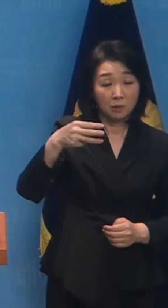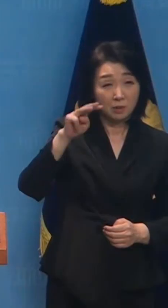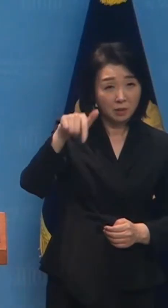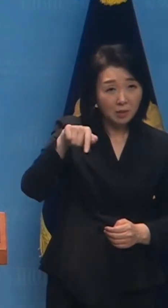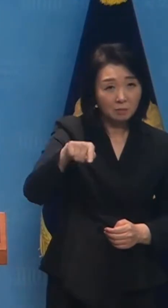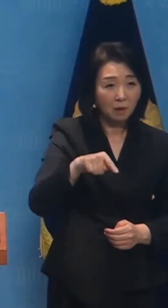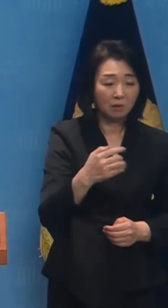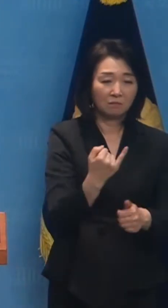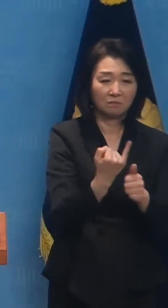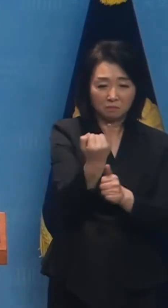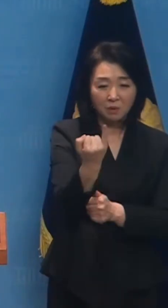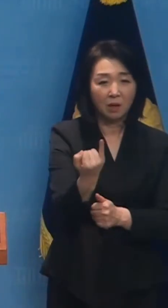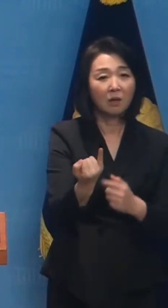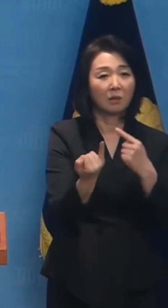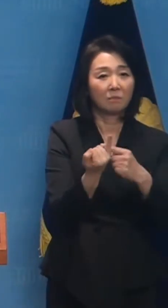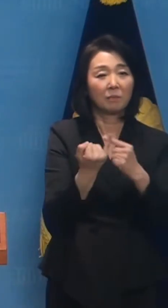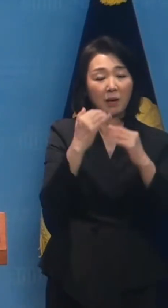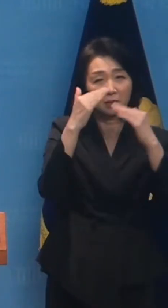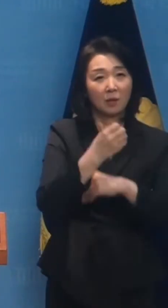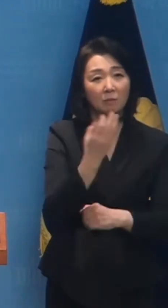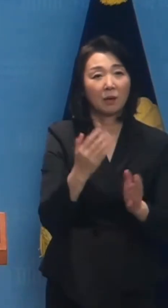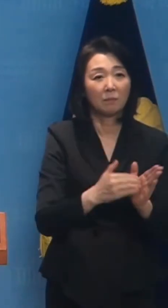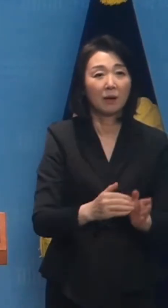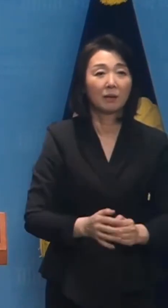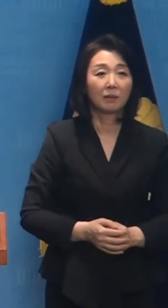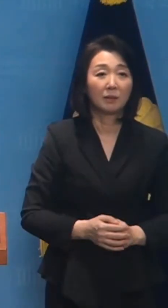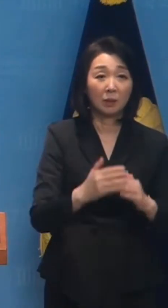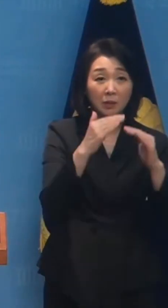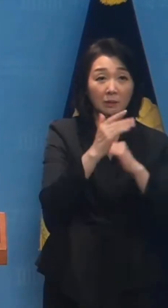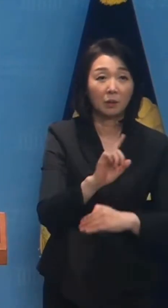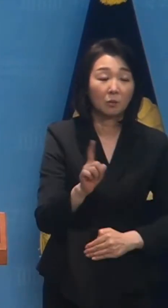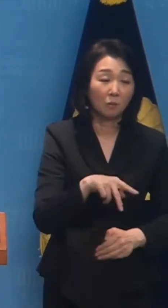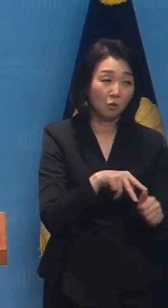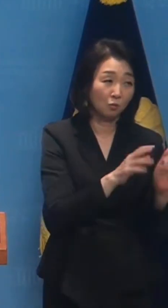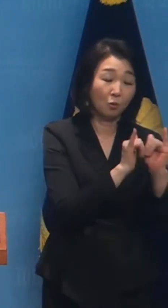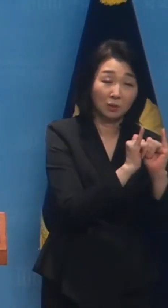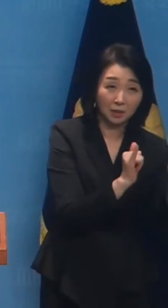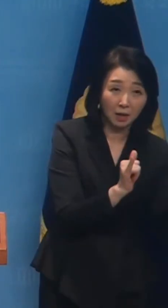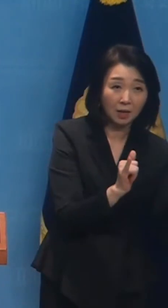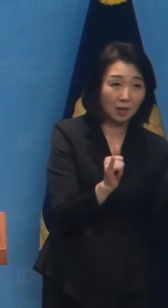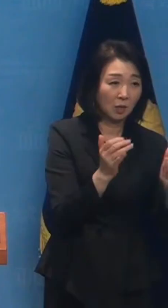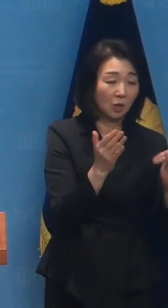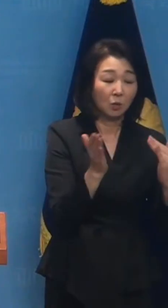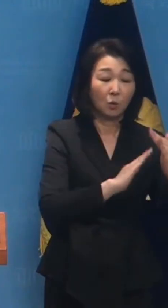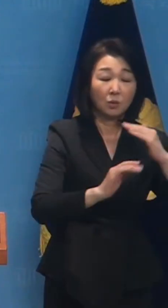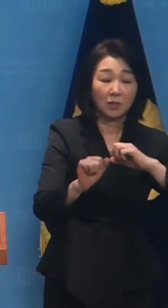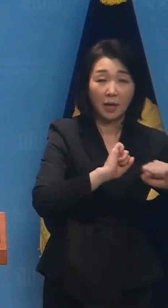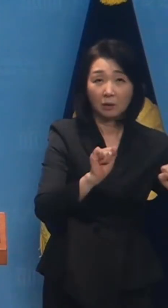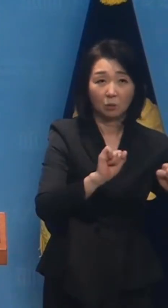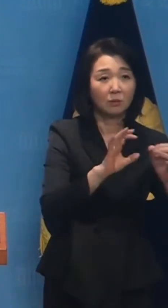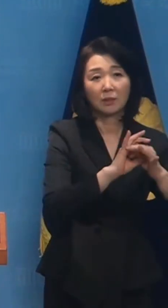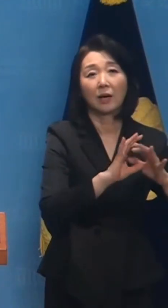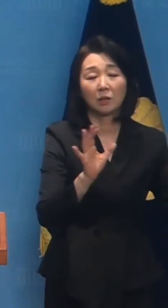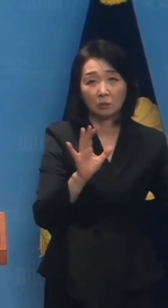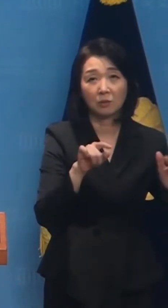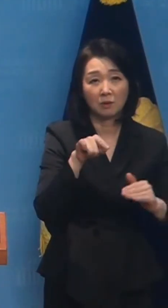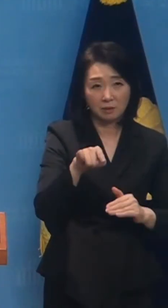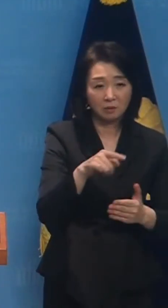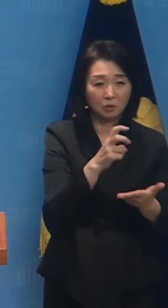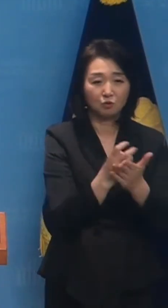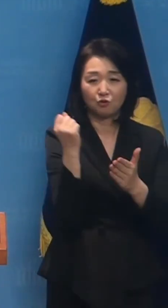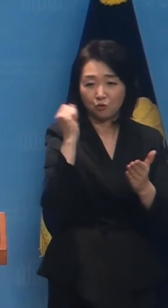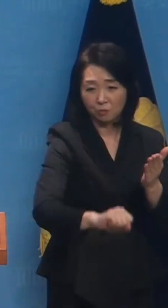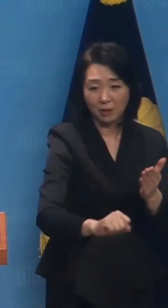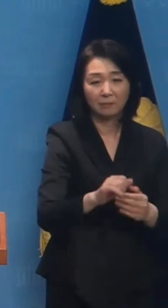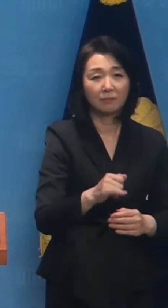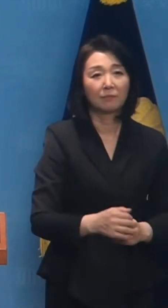후보의 배우자를 비방하는 내용을 보도했습니다. 해당 내용은 후보자의 공직 수행 능력과는 전혀 무관한 것으로 명백히 규정을 위반한